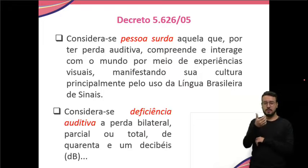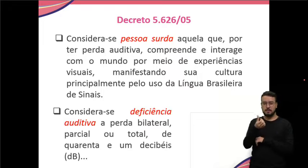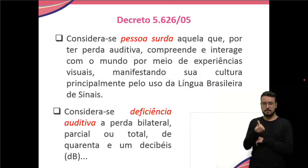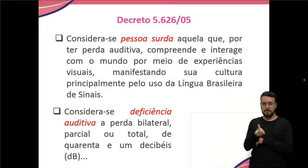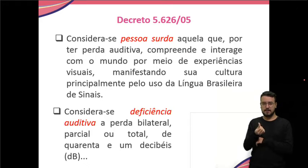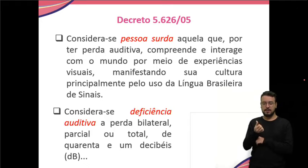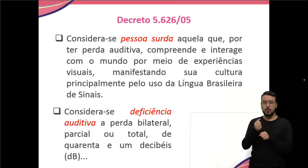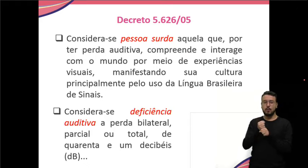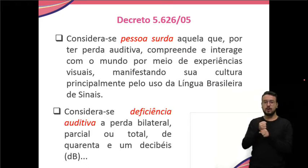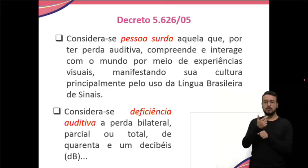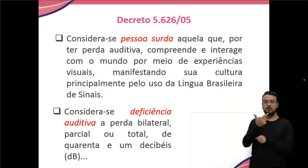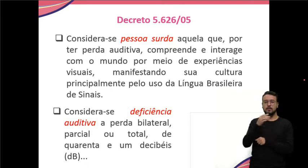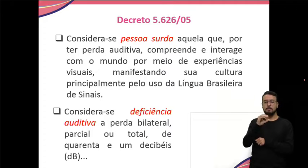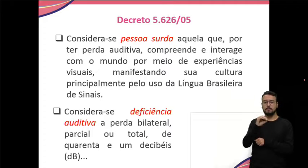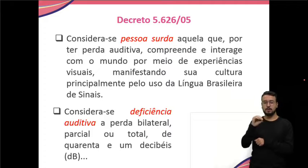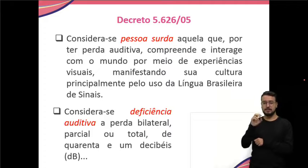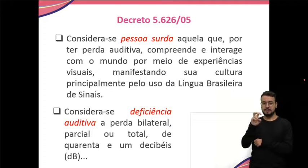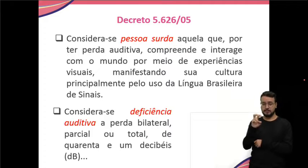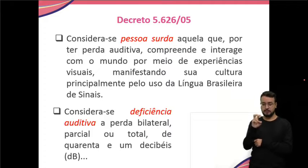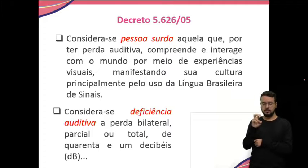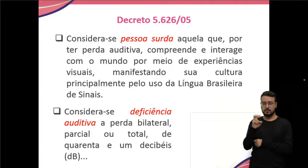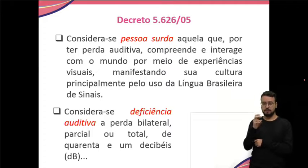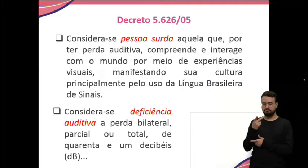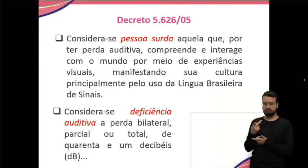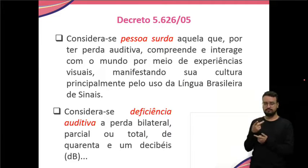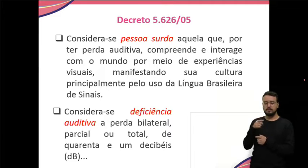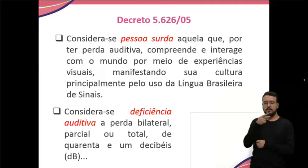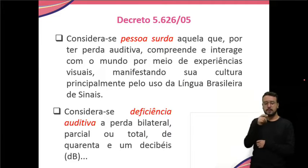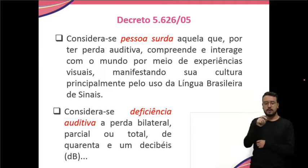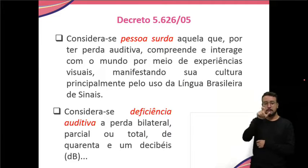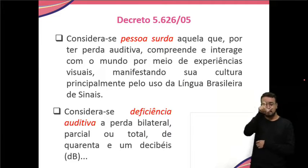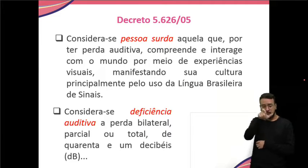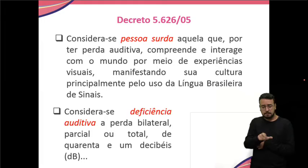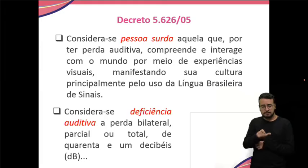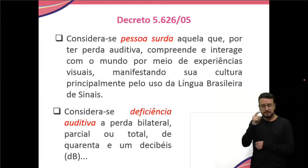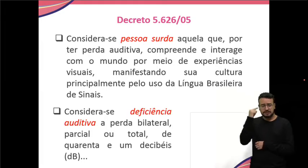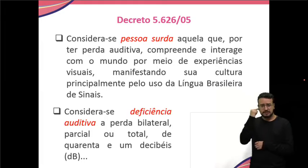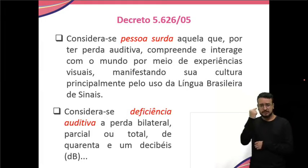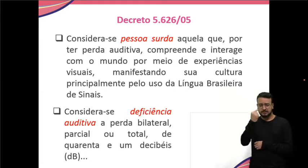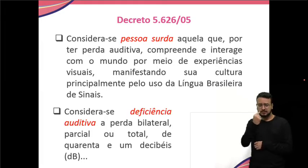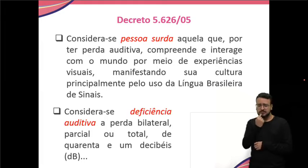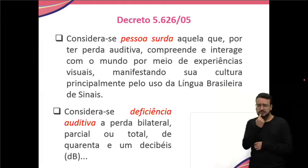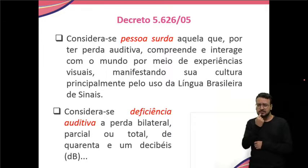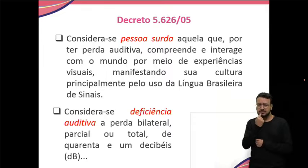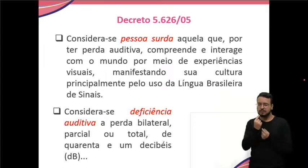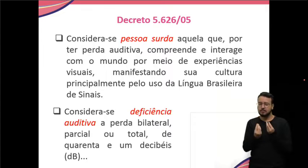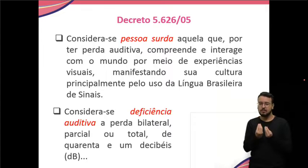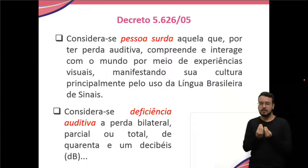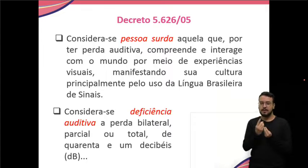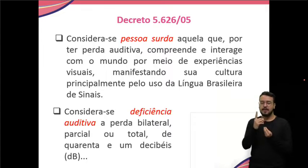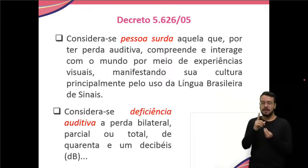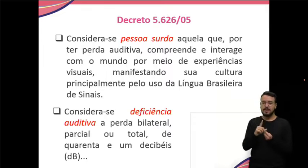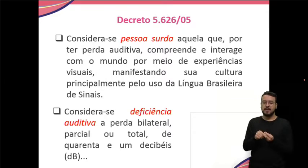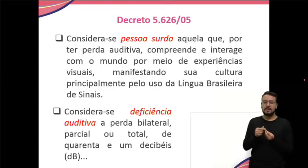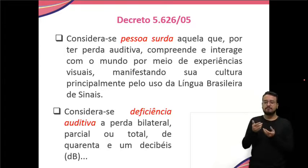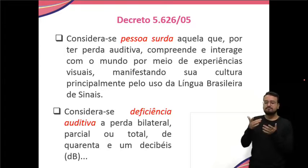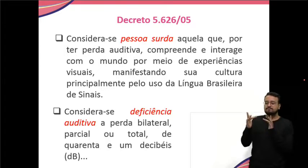pessoa surda aquela que, por ter perda auditiva, logicamente, compreende e interage com o mundo por meio de